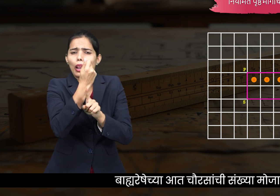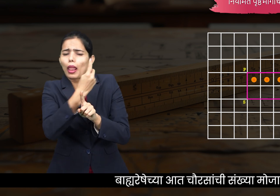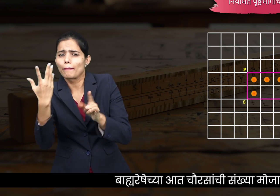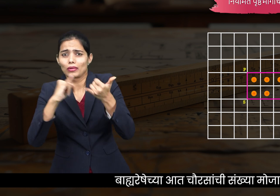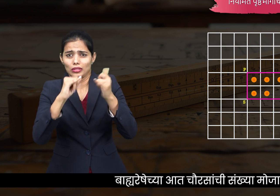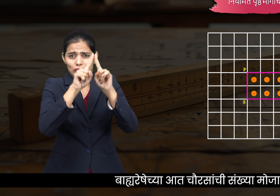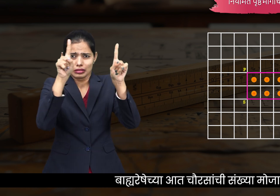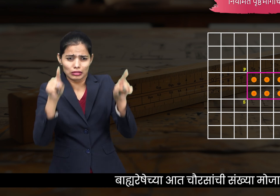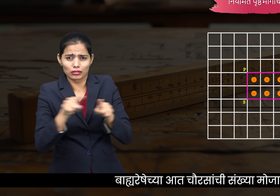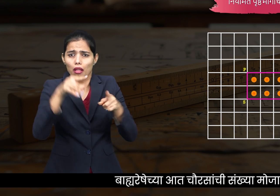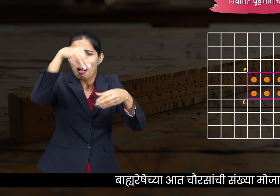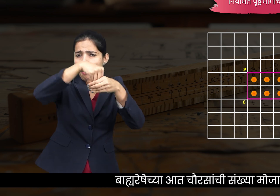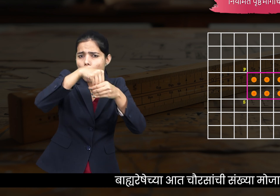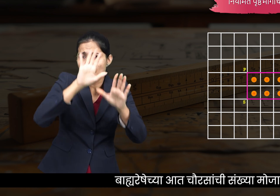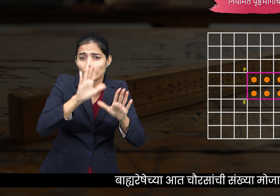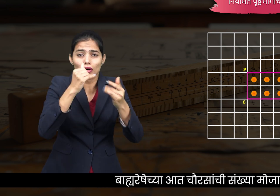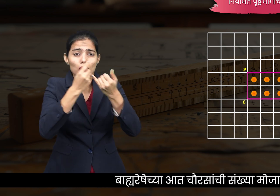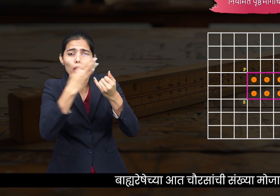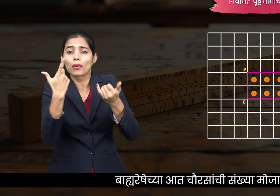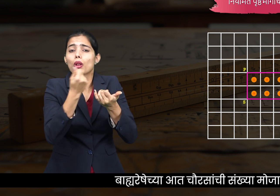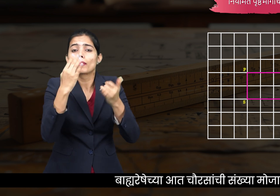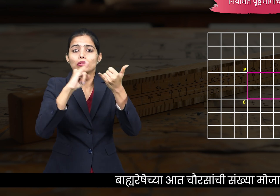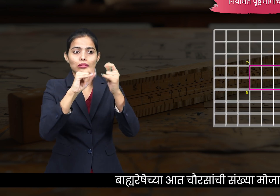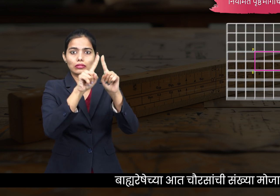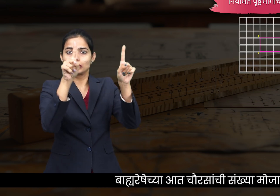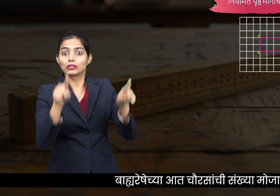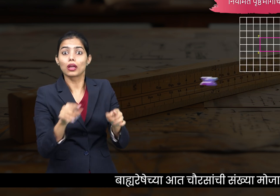बाह्य रेषेच्या आत चौरसांची संख्या मोजा.